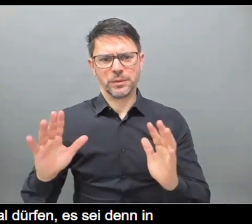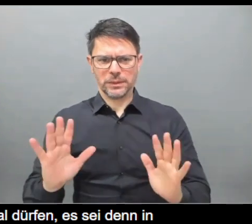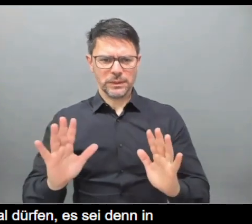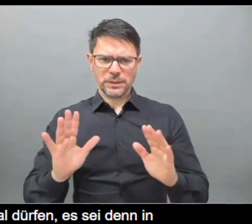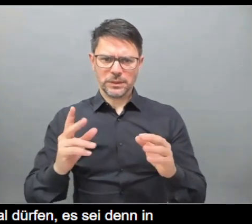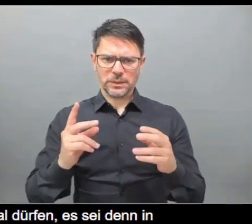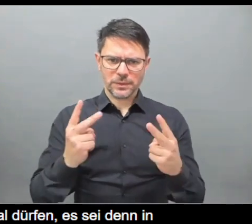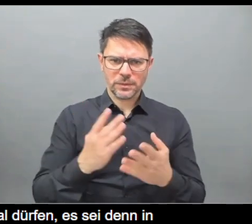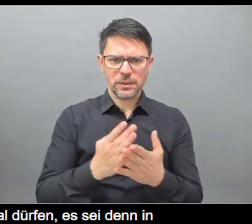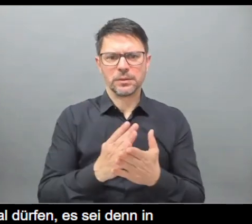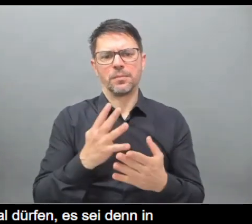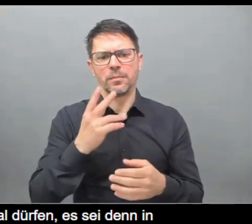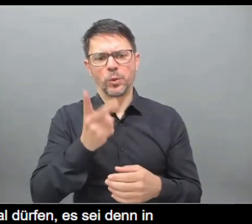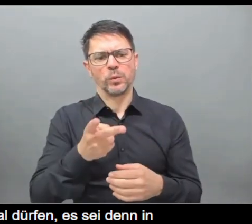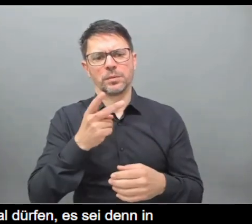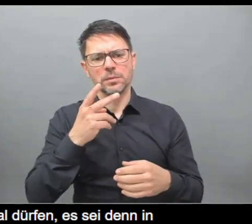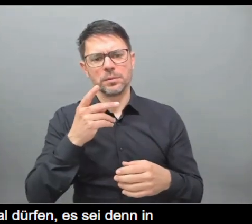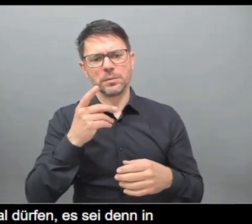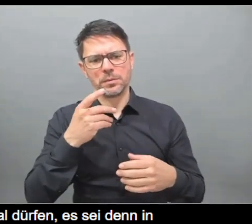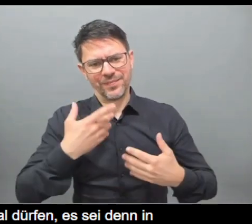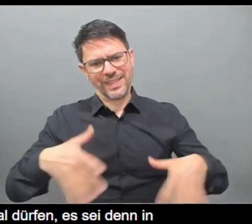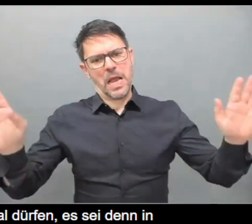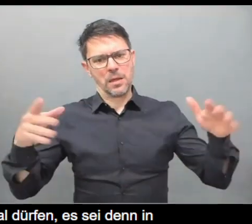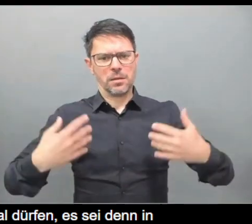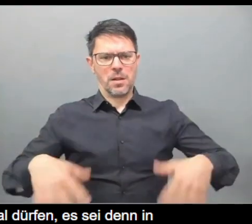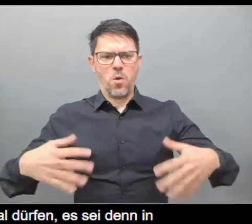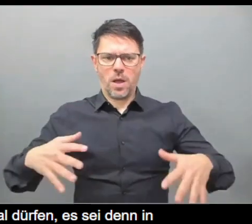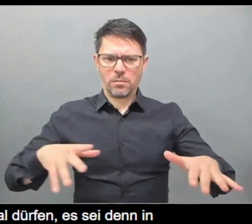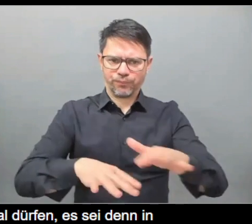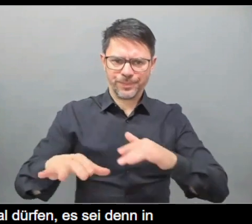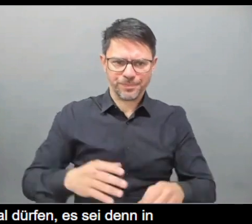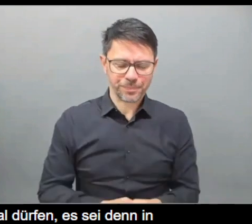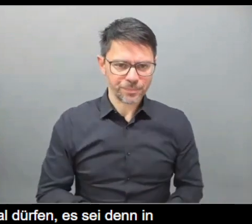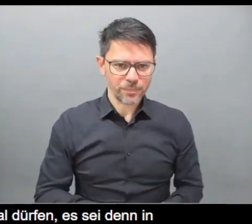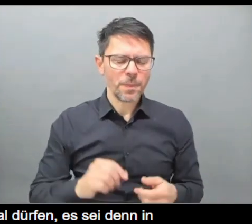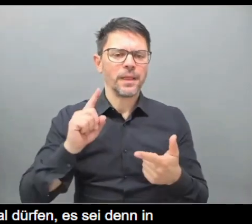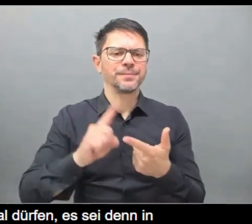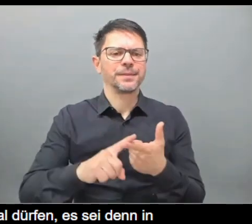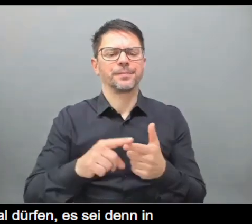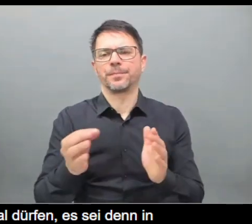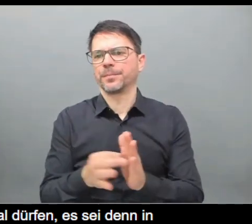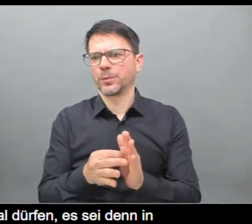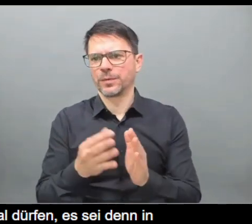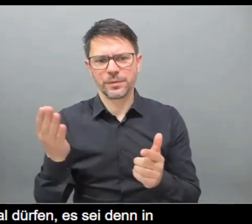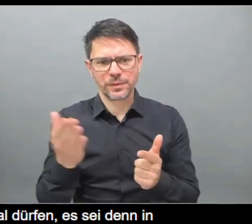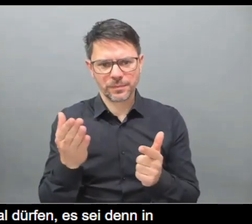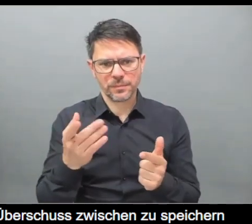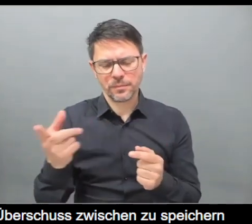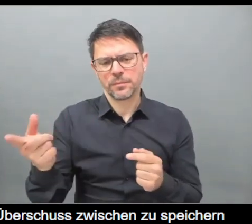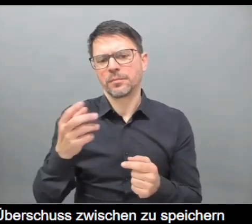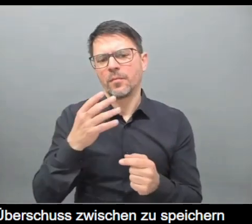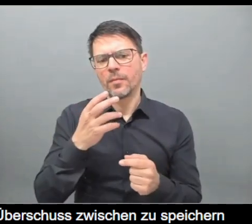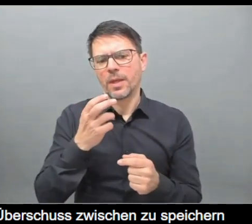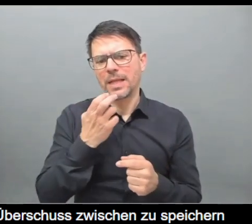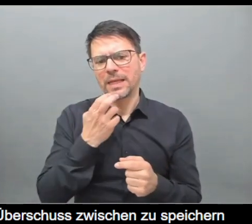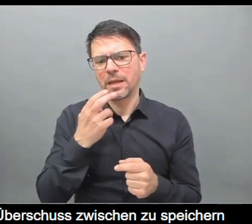um den KMU-Betrieb, also kleine und mittelständische Unternehmen bis 249 Mitarbeiter, unter die Arme greifen zu dürfen, wenn sie